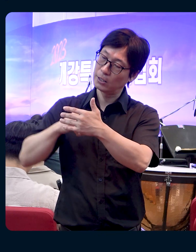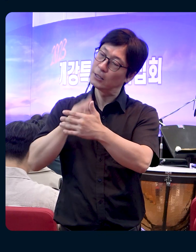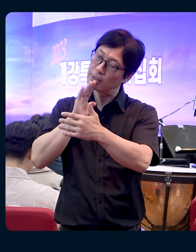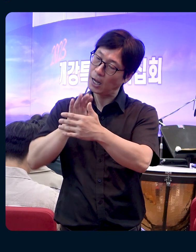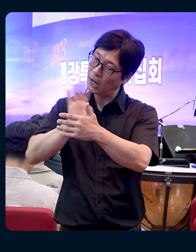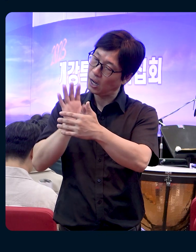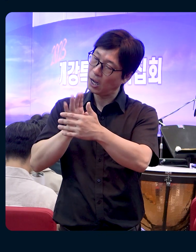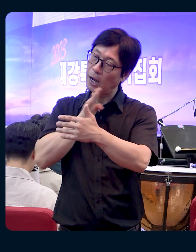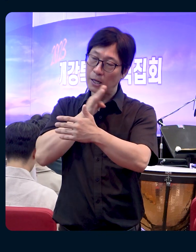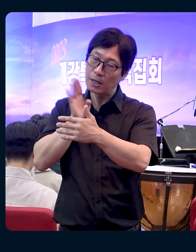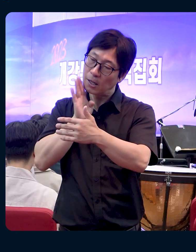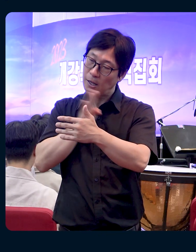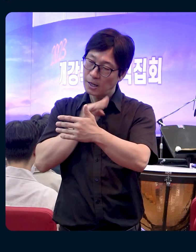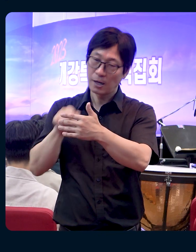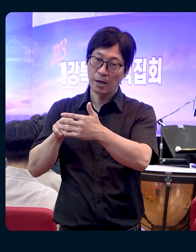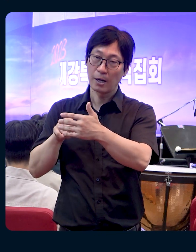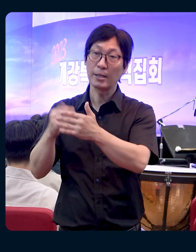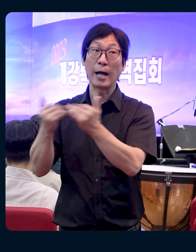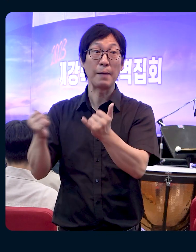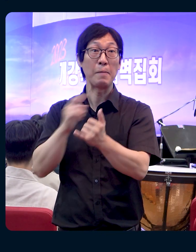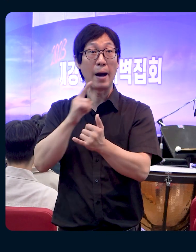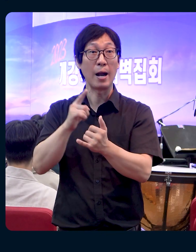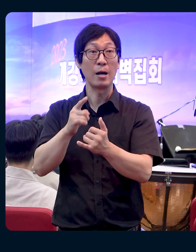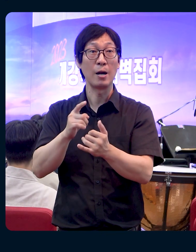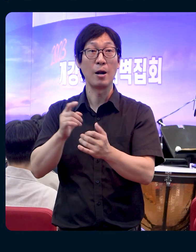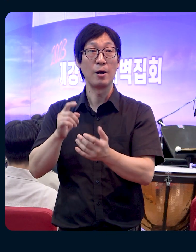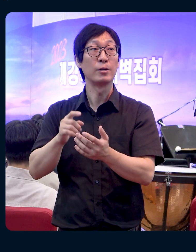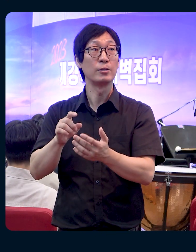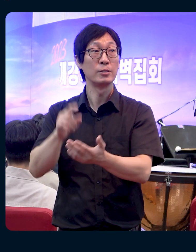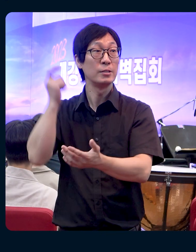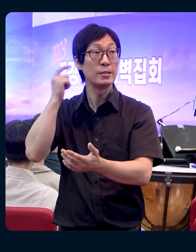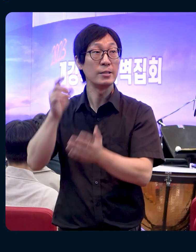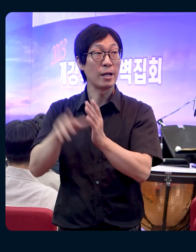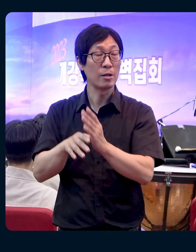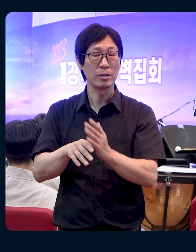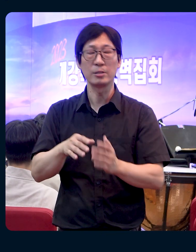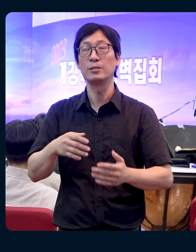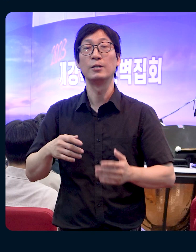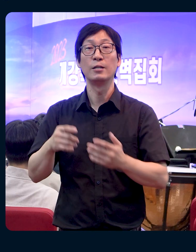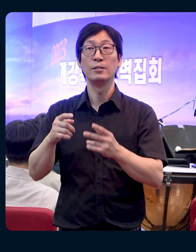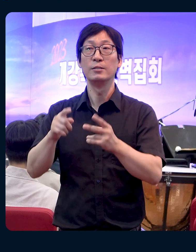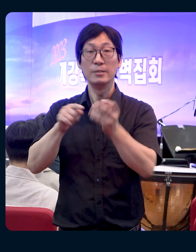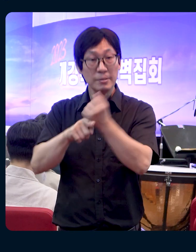말하는 것처럼 보일 수 있어요. 사람마다 스타일은 달라요. 그러나 진실되다고 하는 것은,